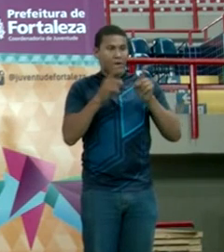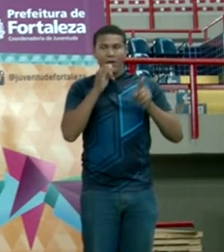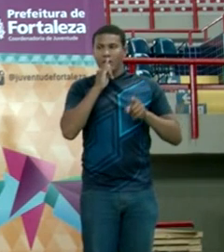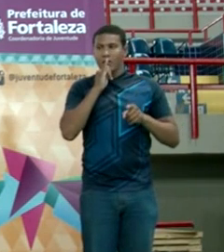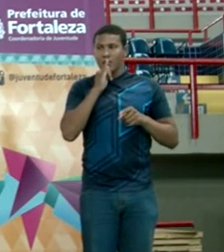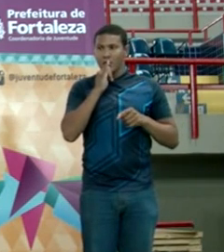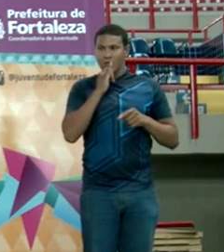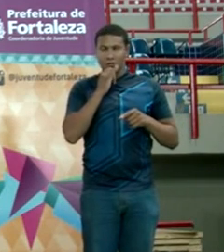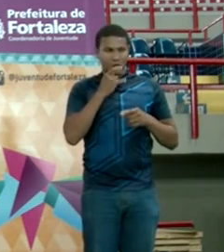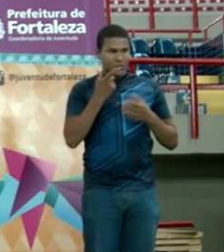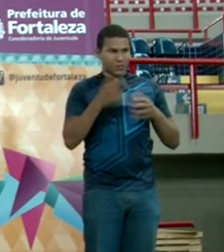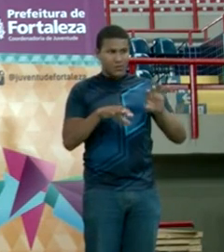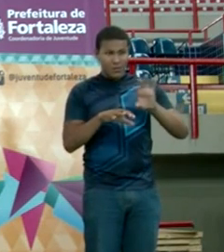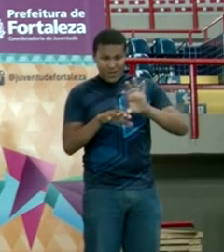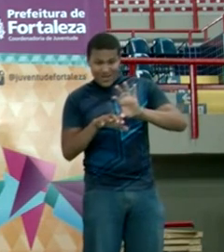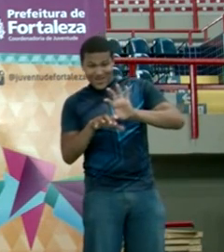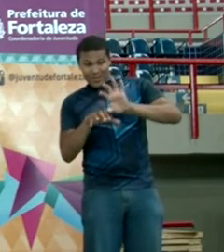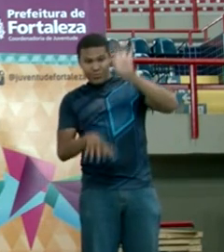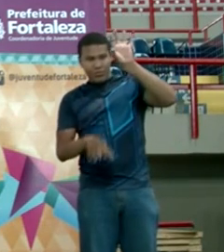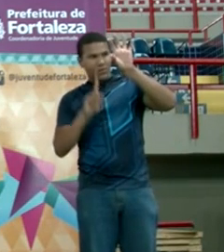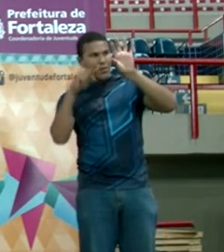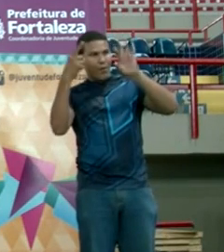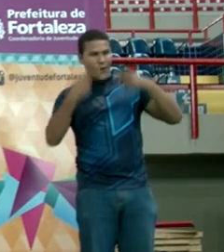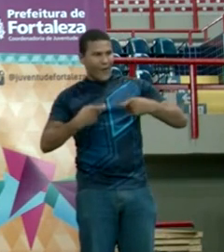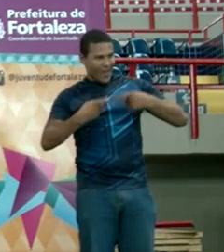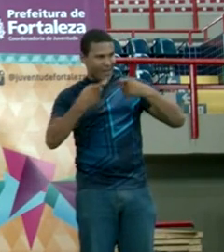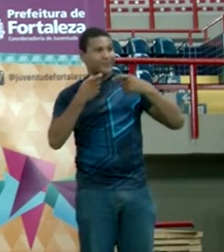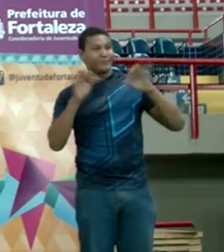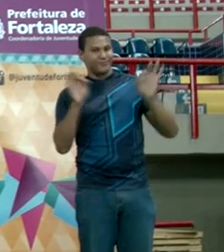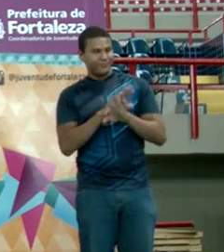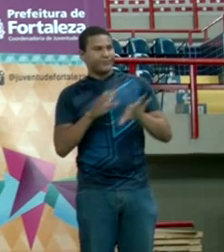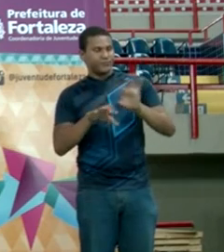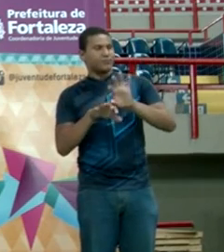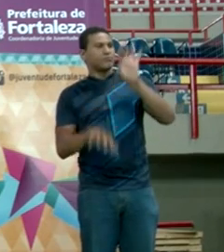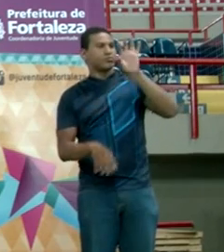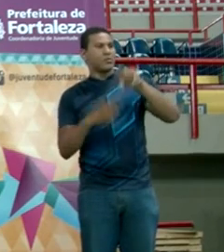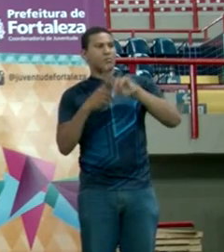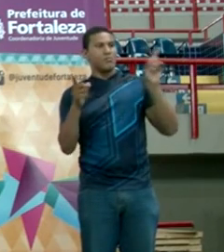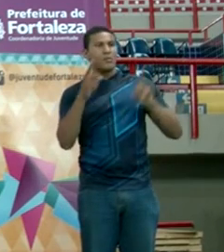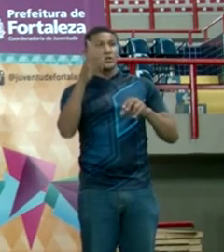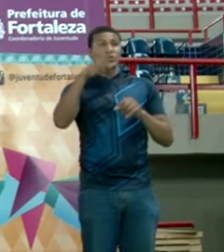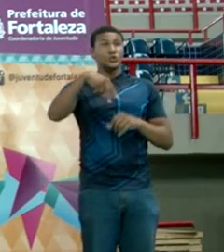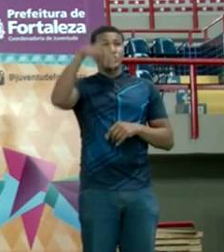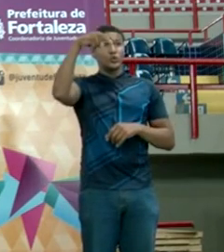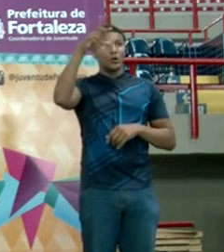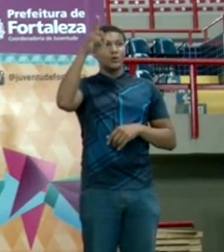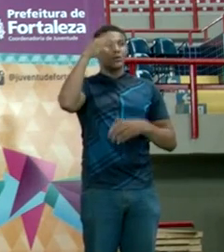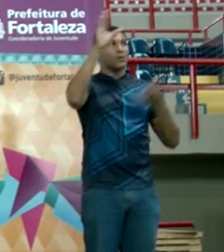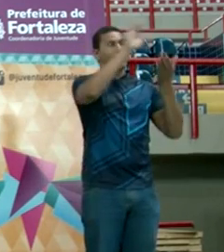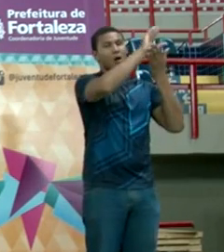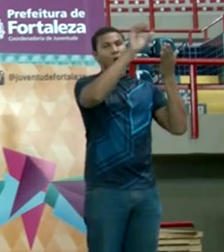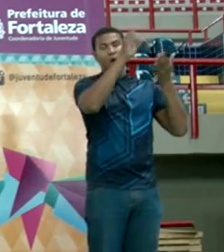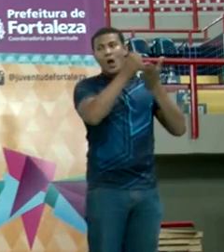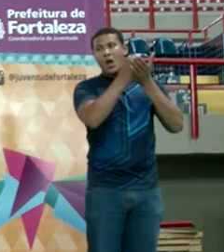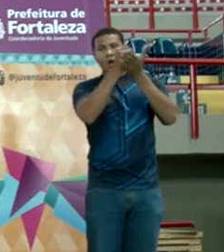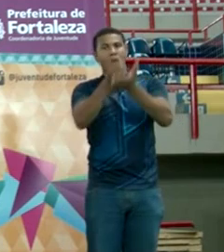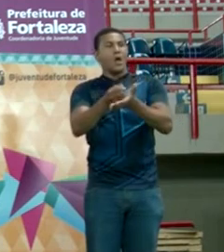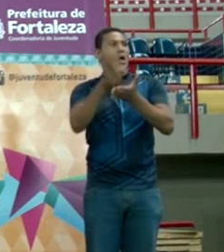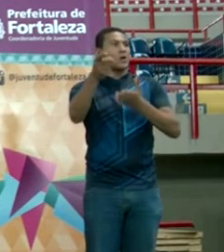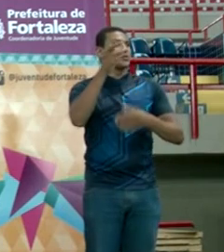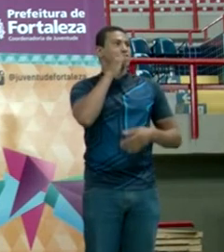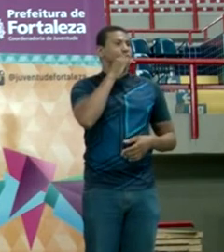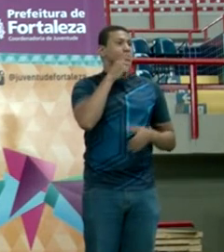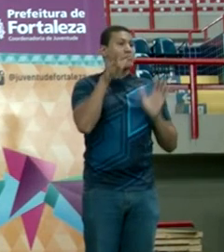Essa separação norte-sul é pós-guerra. Mas a região norte recebeu ajuda soviética. Quando ela invadiu a